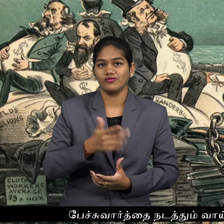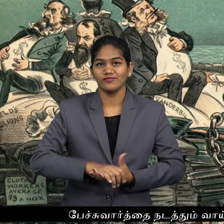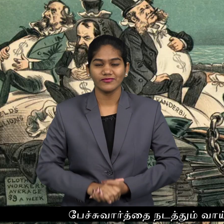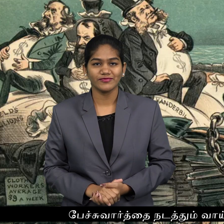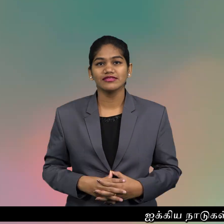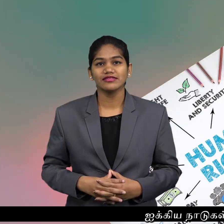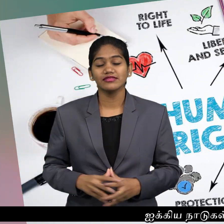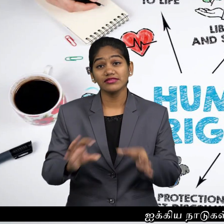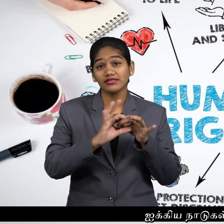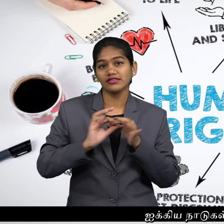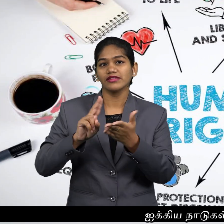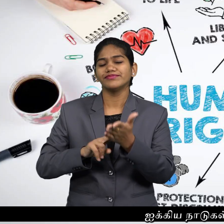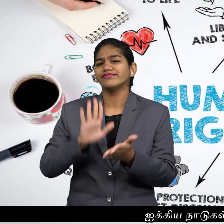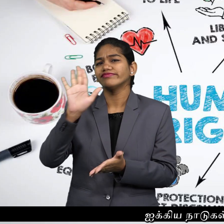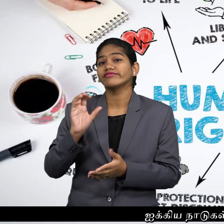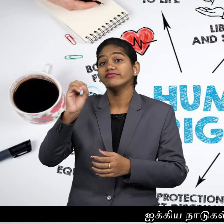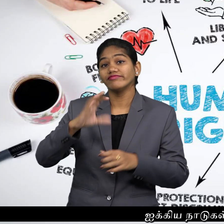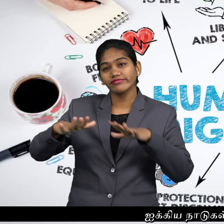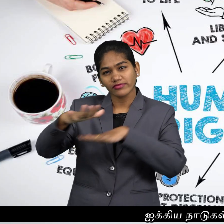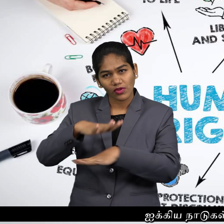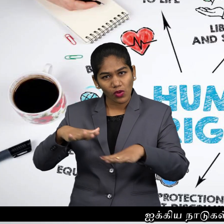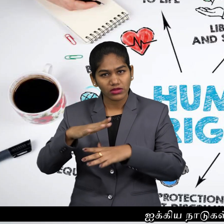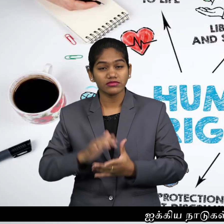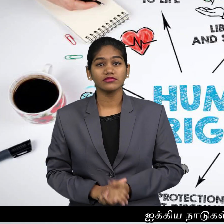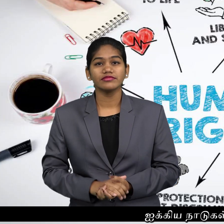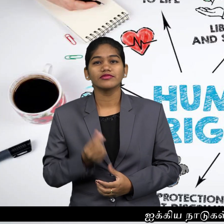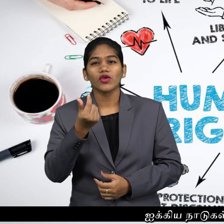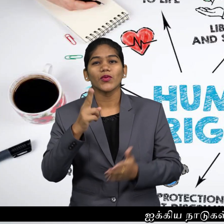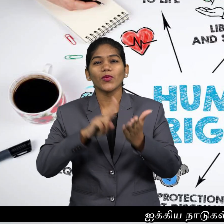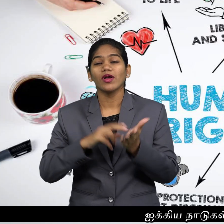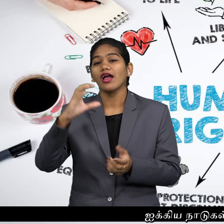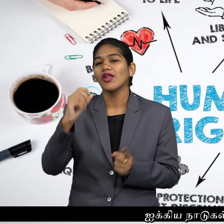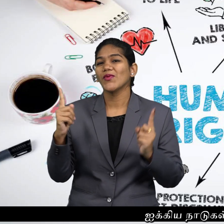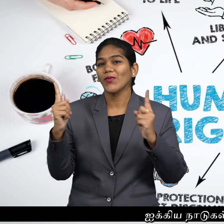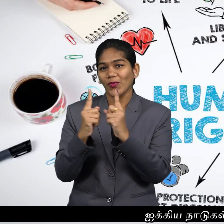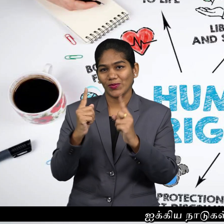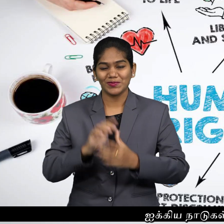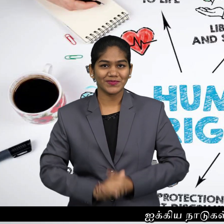கிடைத்தது. ஐக்கிய நாடுகள் அமைப்பு அதாவது யுஎன்ஓ